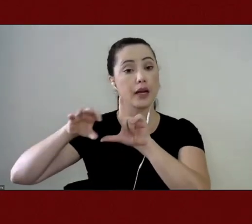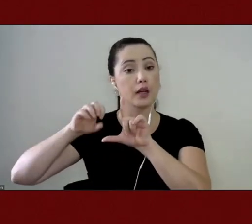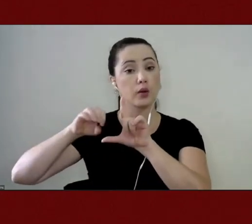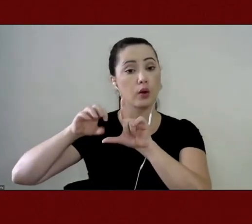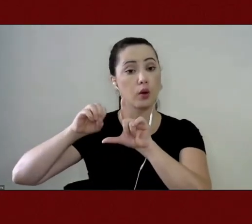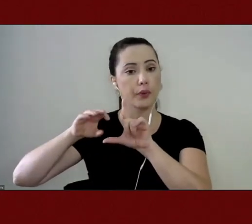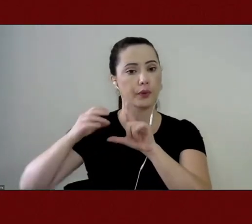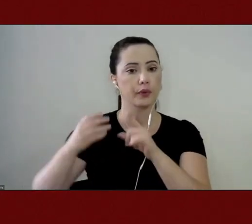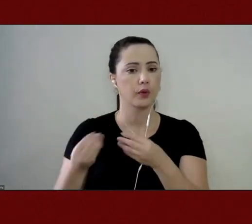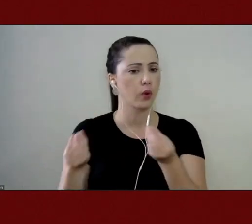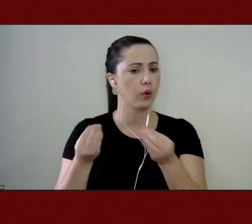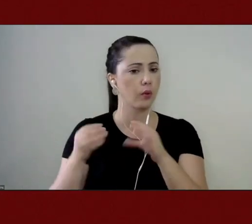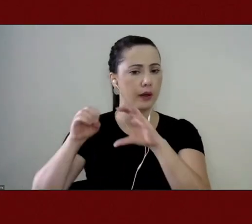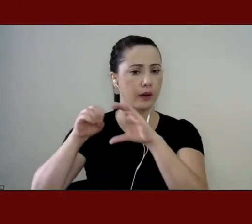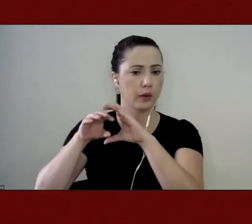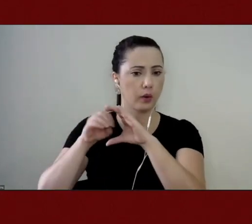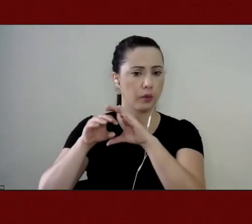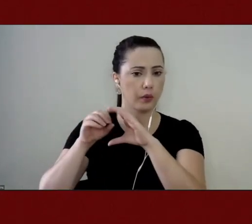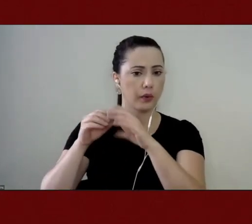com esses temas. Né?